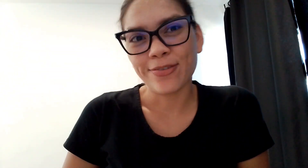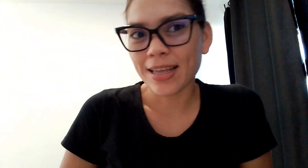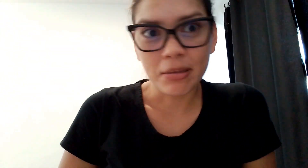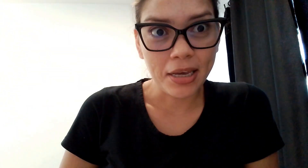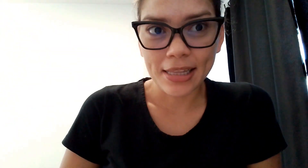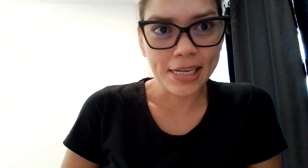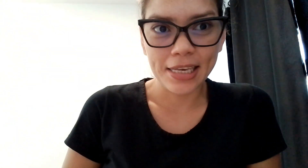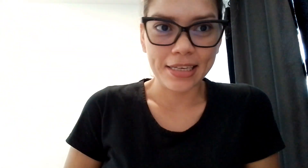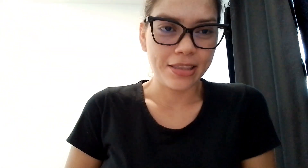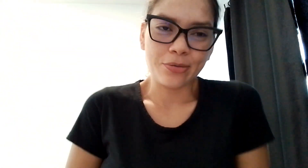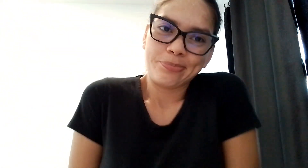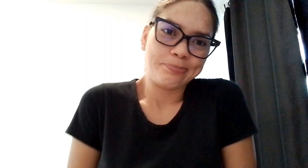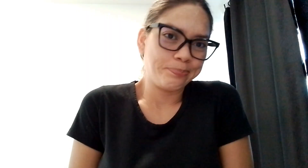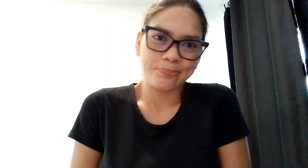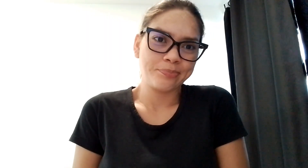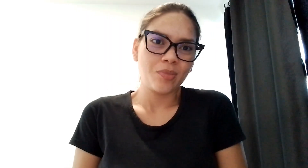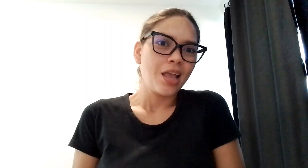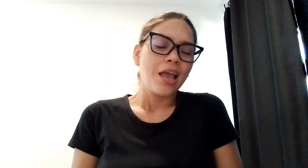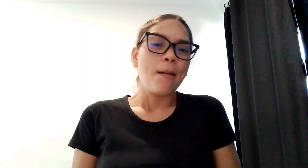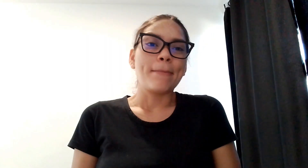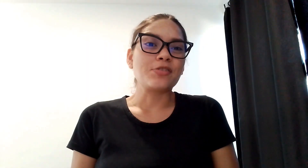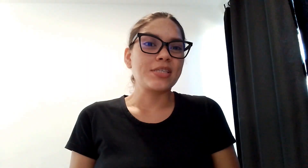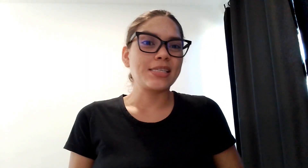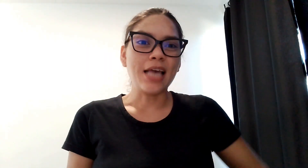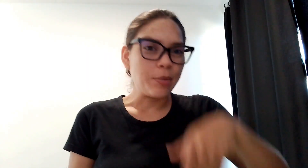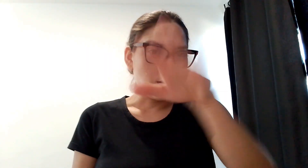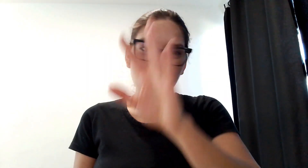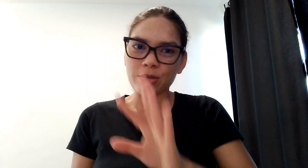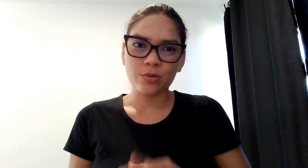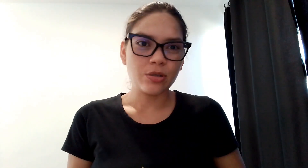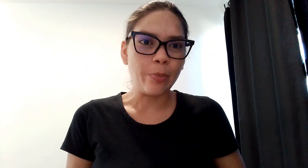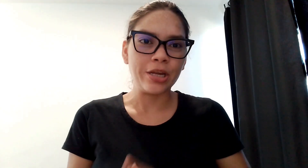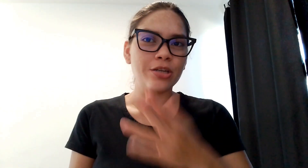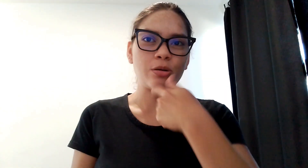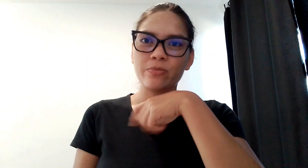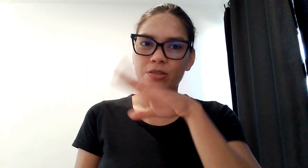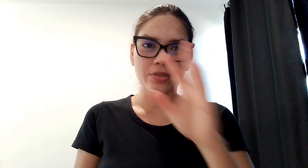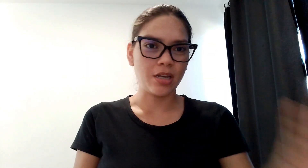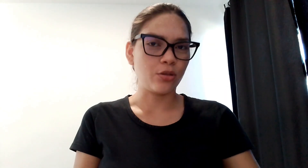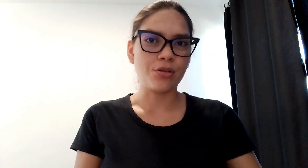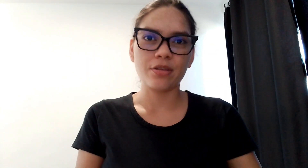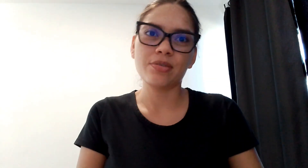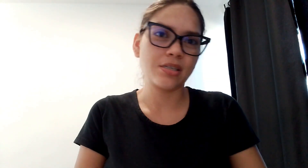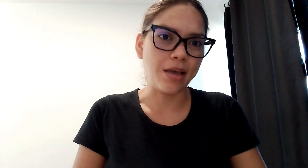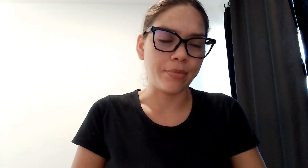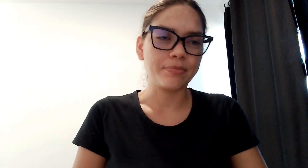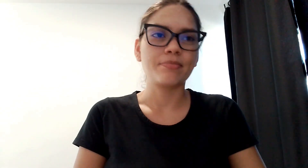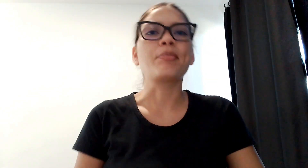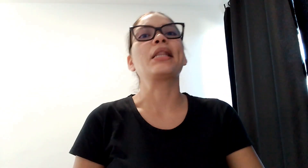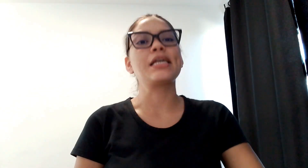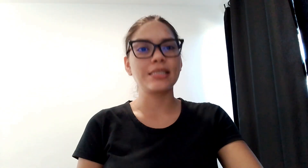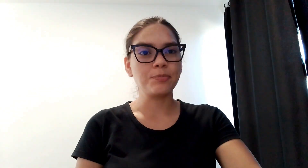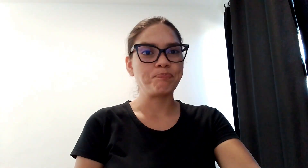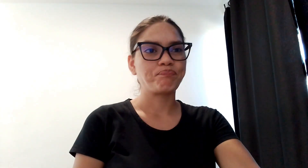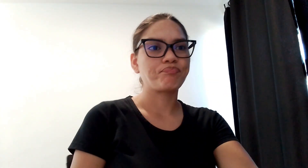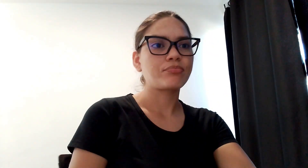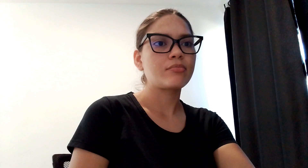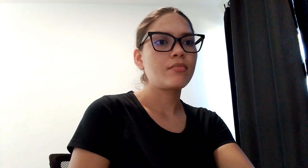lá na minha galeria, então... Mas você que sabe, né? Como você usa o seu print, como se você anota, você que sabe. Beleza?